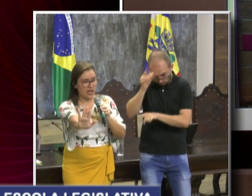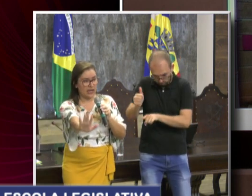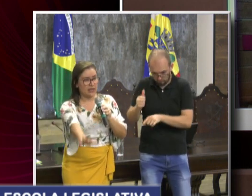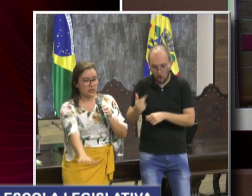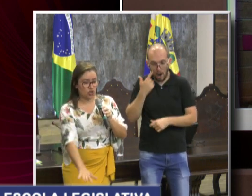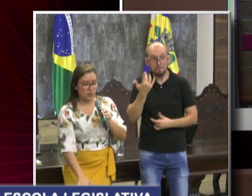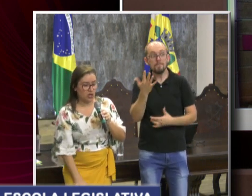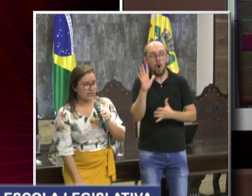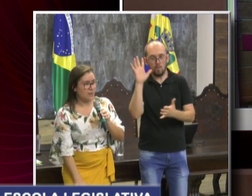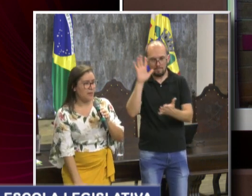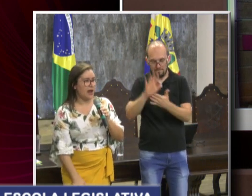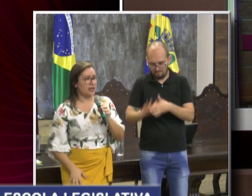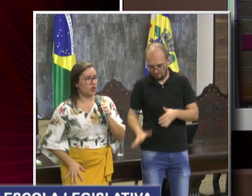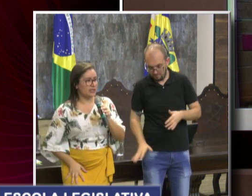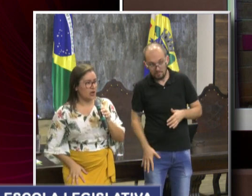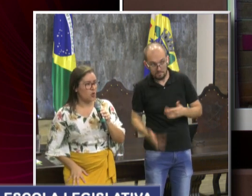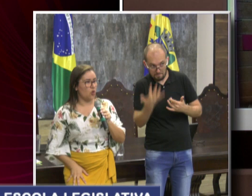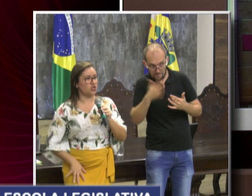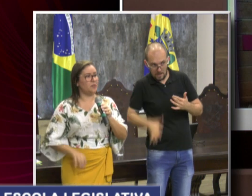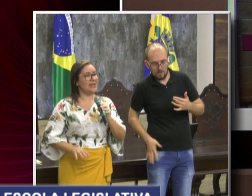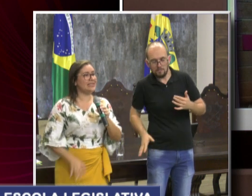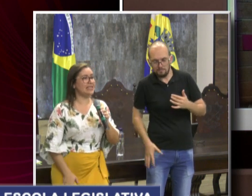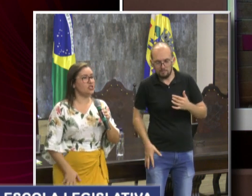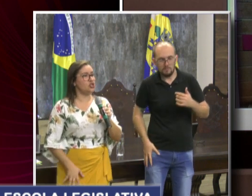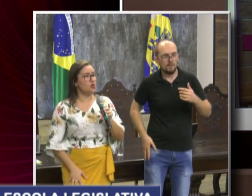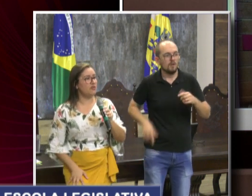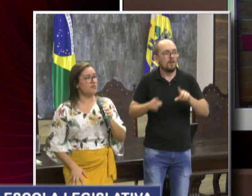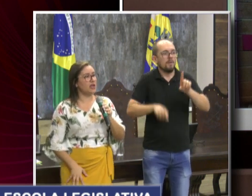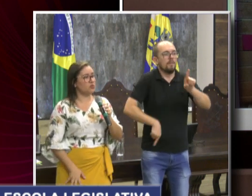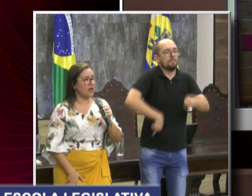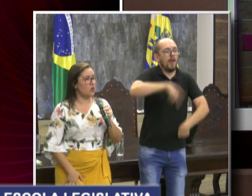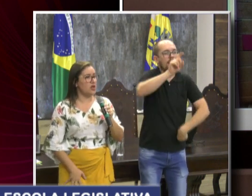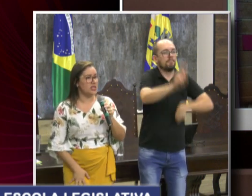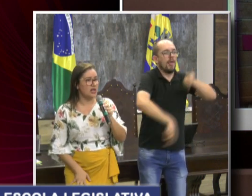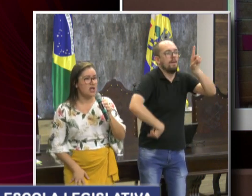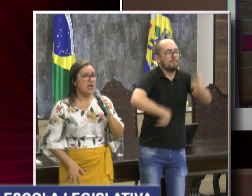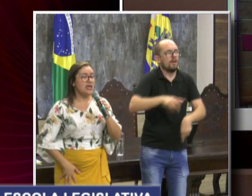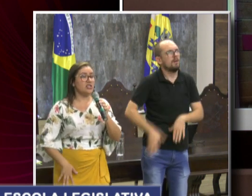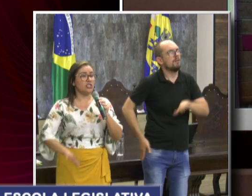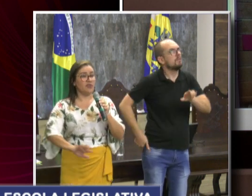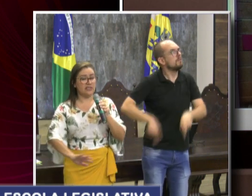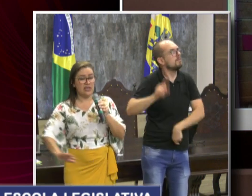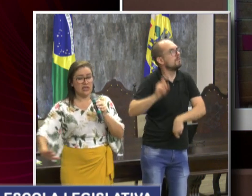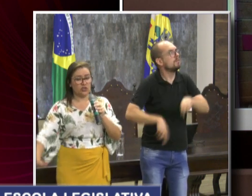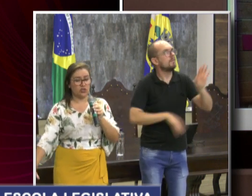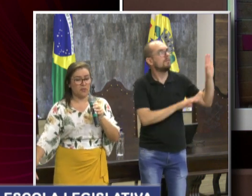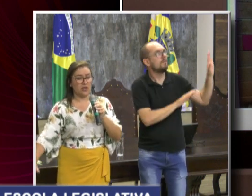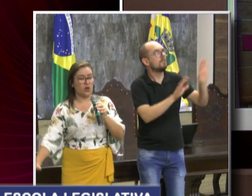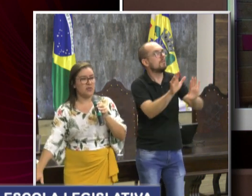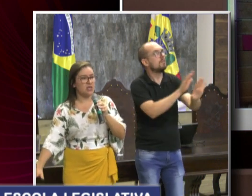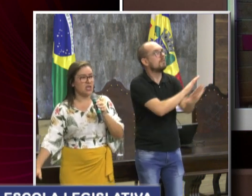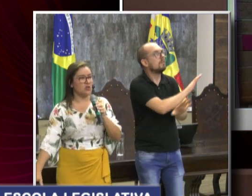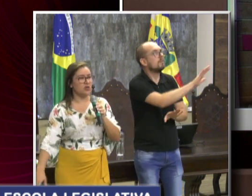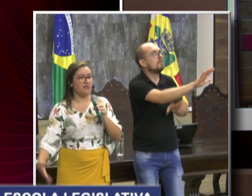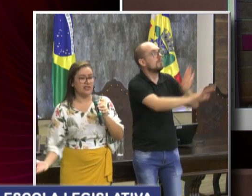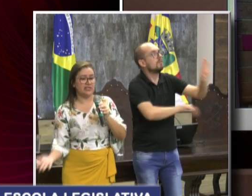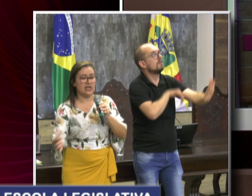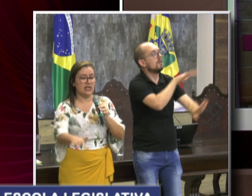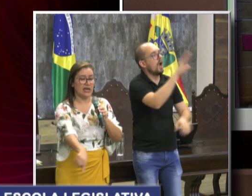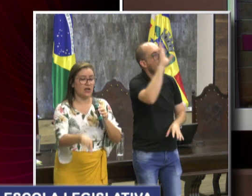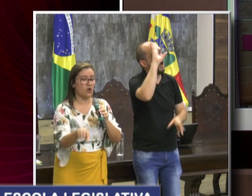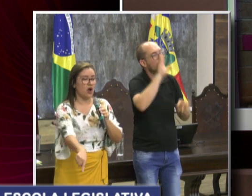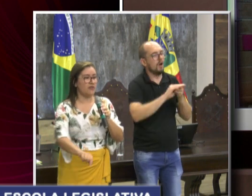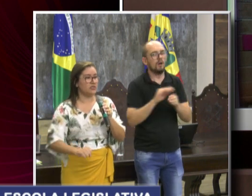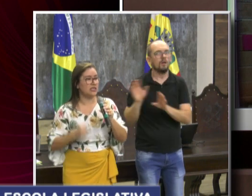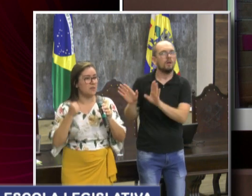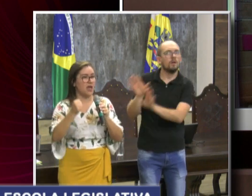mão dele sobre a nossa perna, a nossa coxa, para ele sentir o movimento da corrida. E a gente fazia isso também no amiguinho e fazia